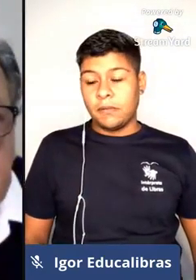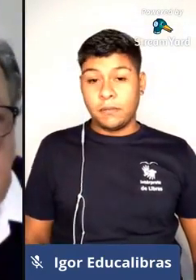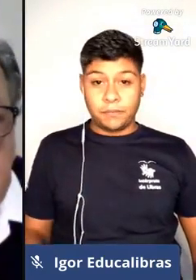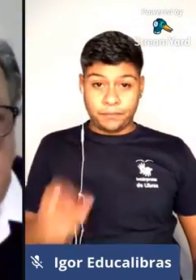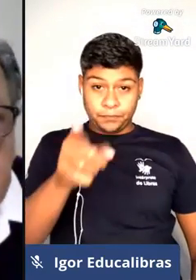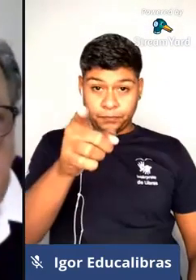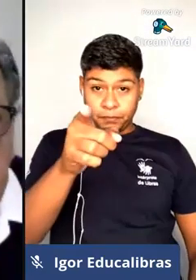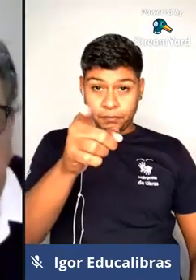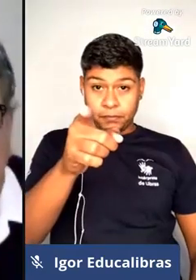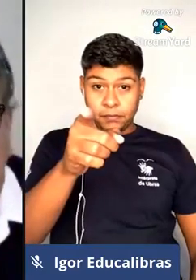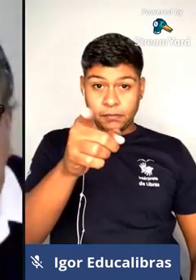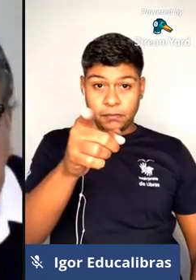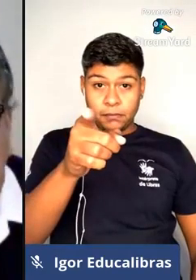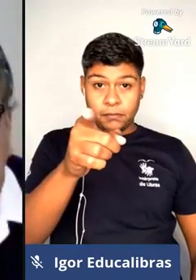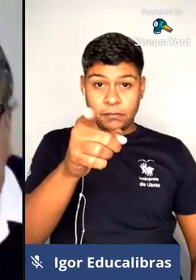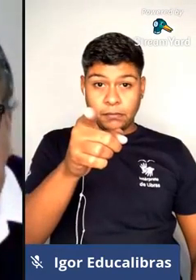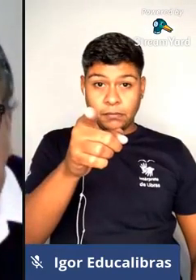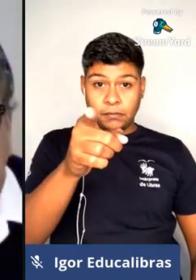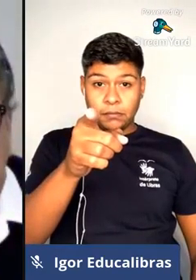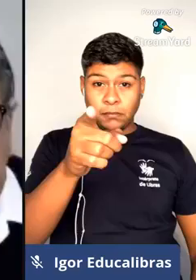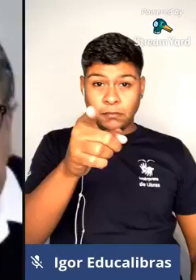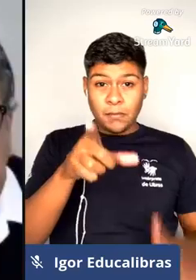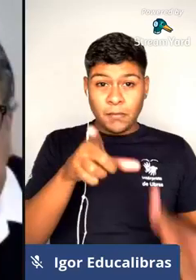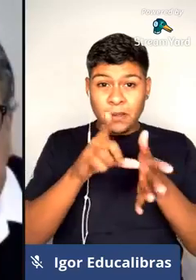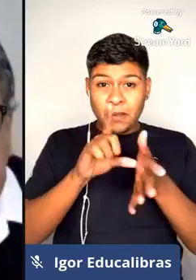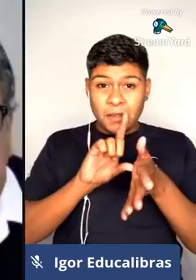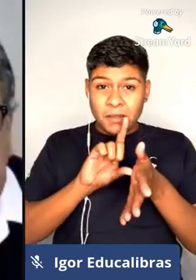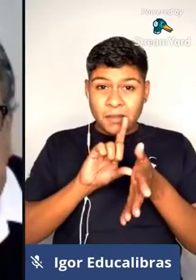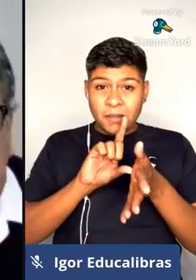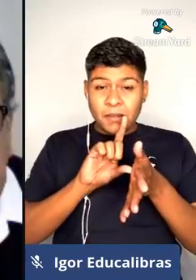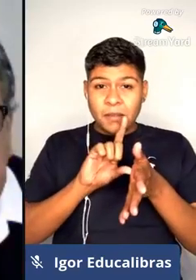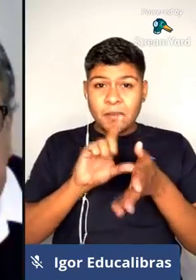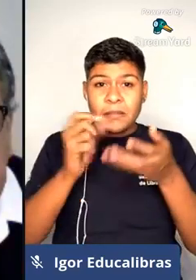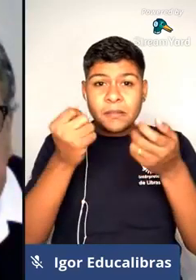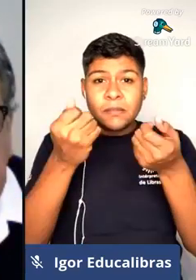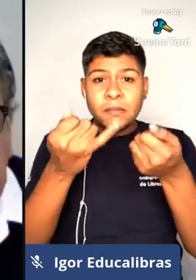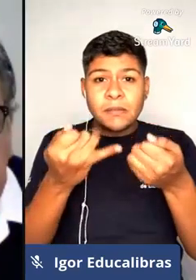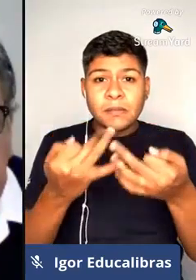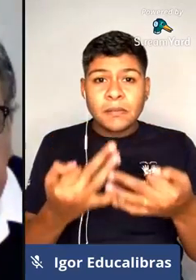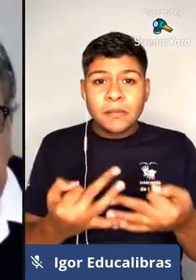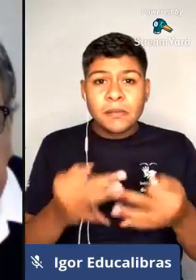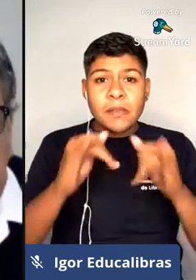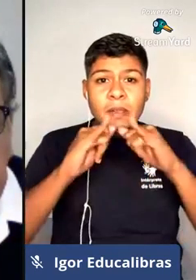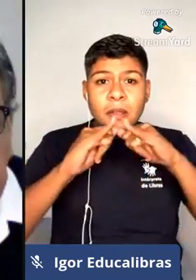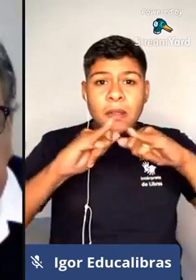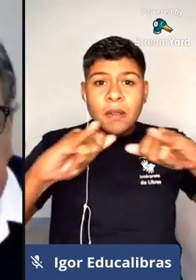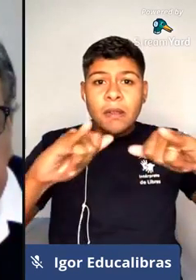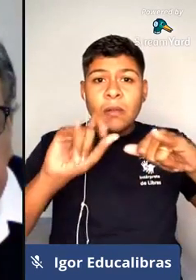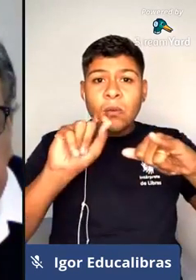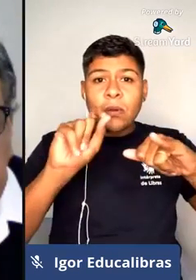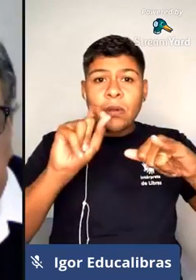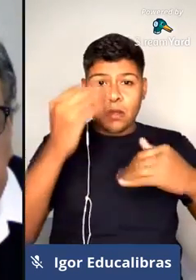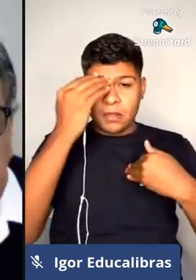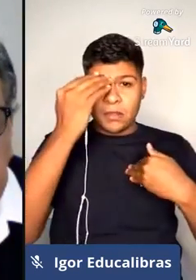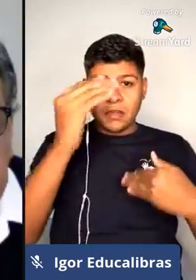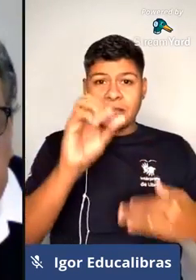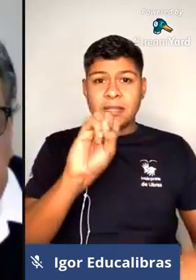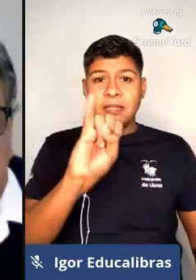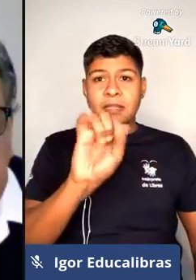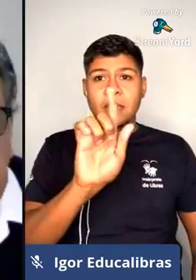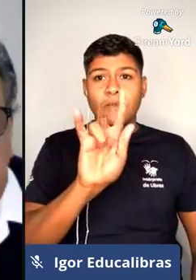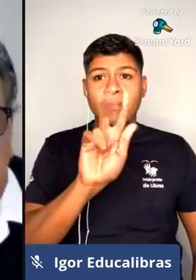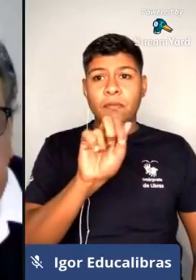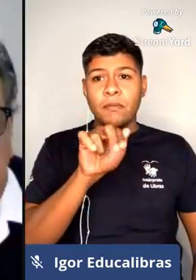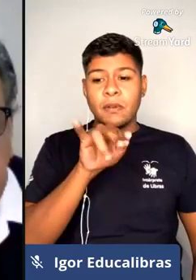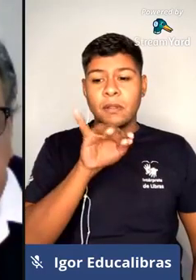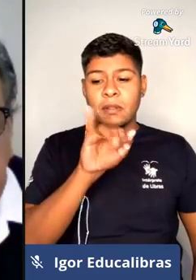Você isso que você tá. Antes disso, só deixa eu fazer um anúncio aqui. Agradecer a Silvana Cambiaghi, que está aqui, mandar